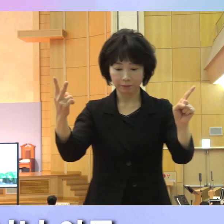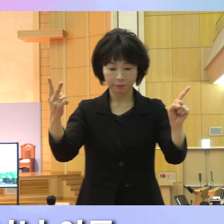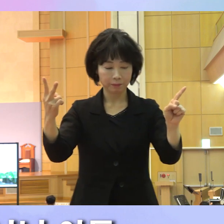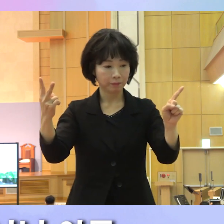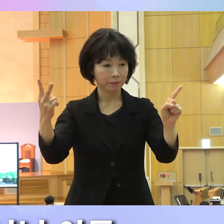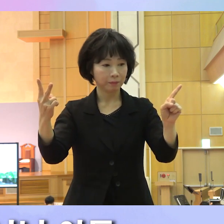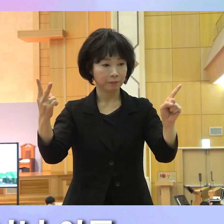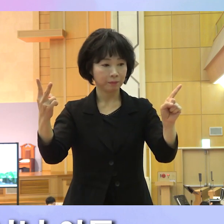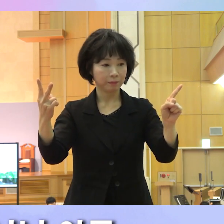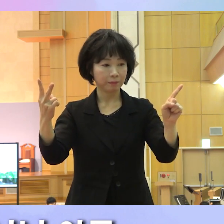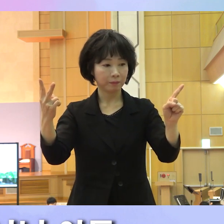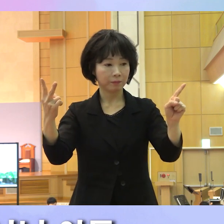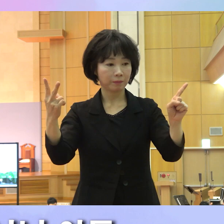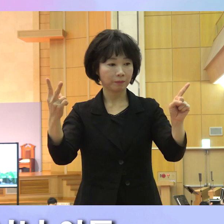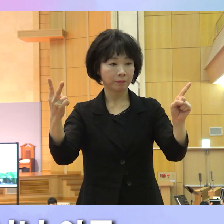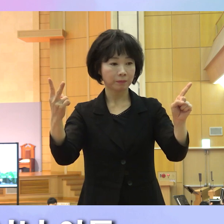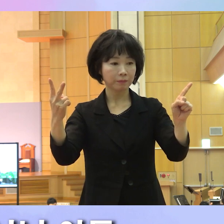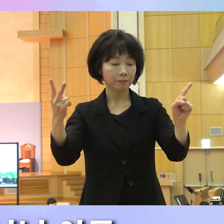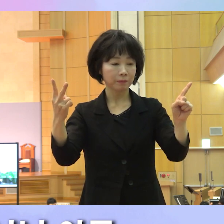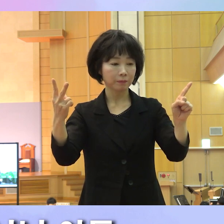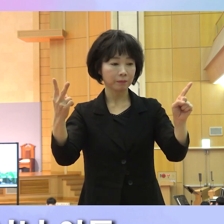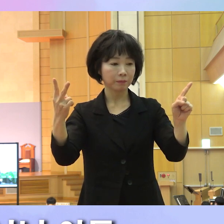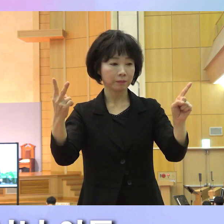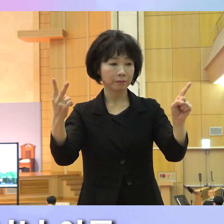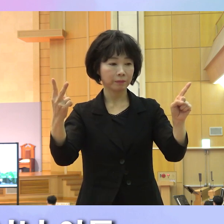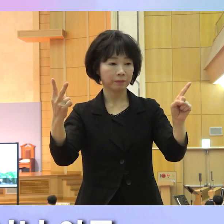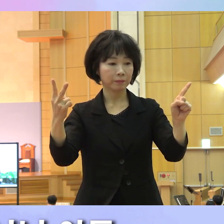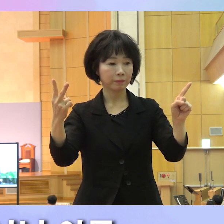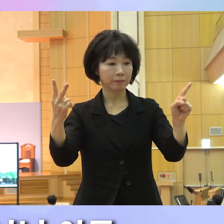베드로 후서 2장 1절에